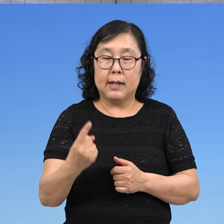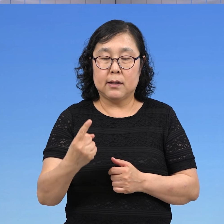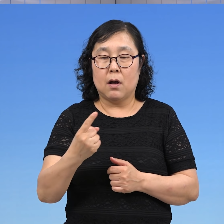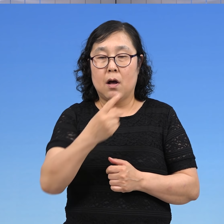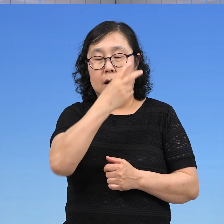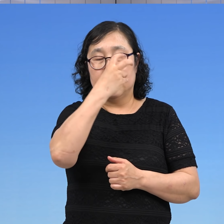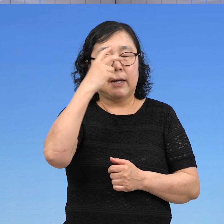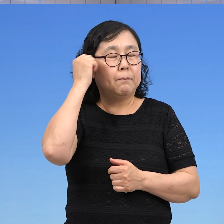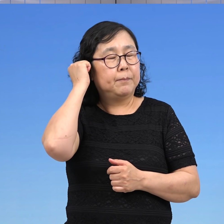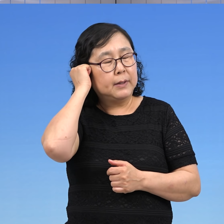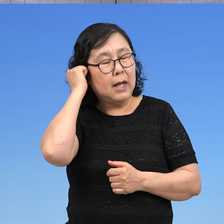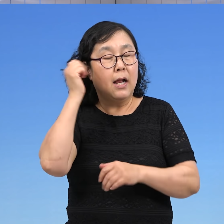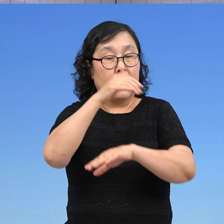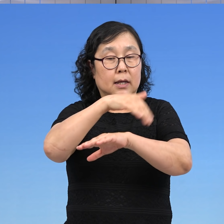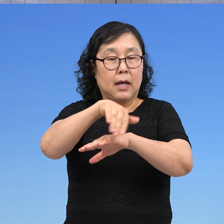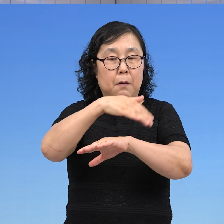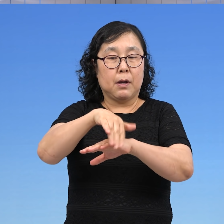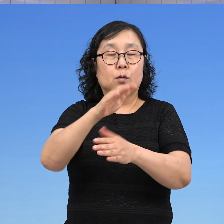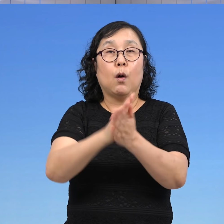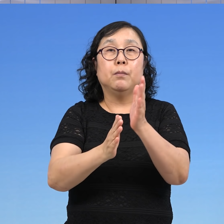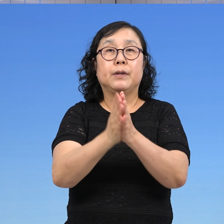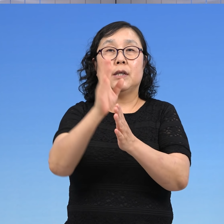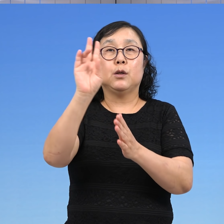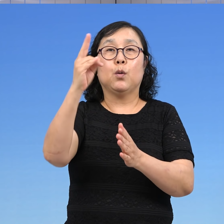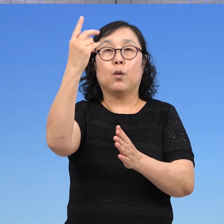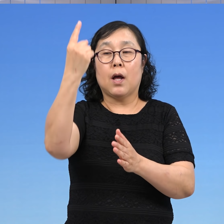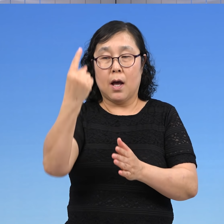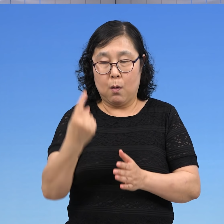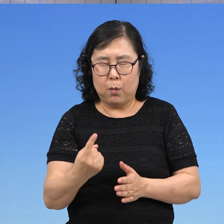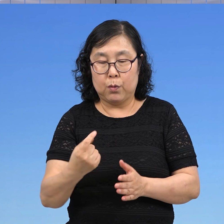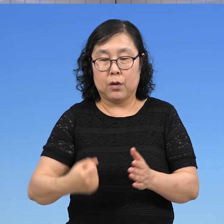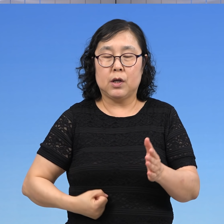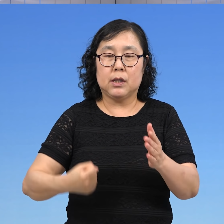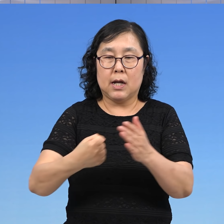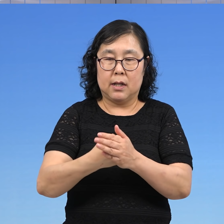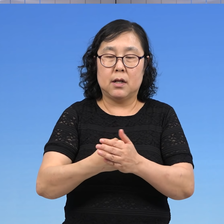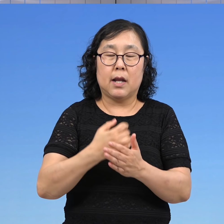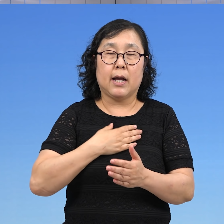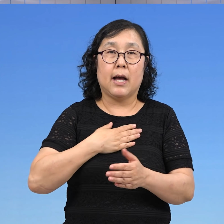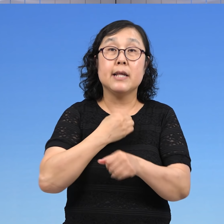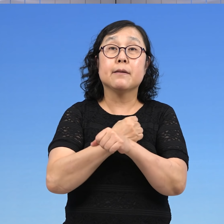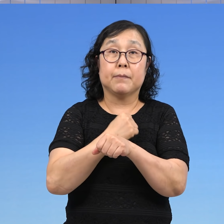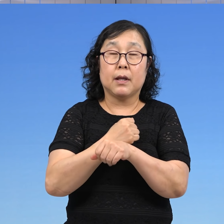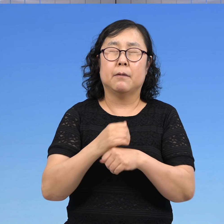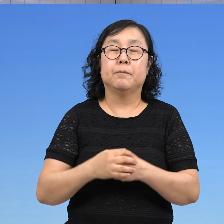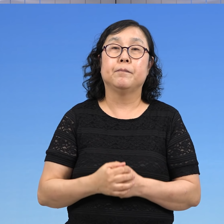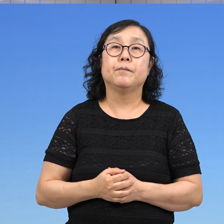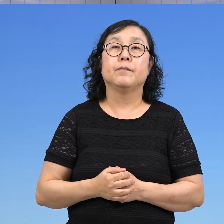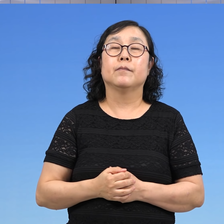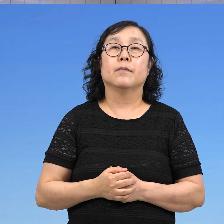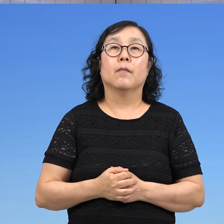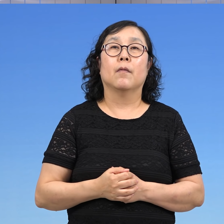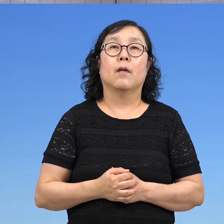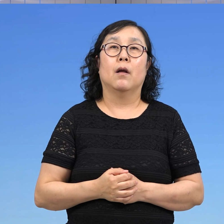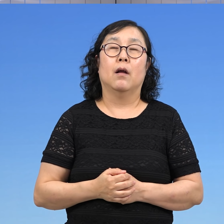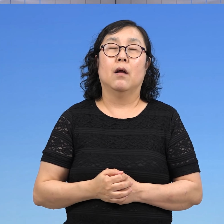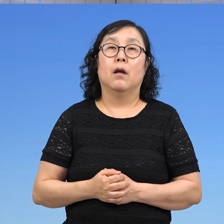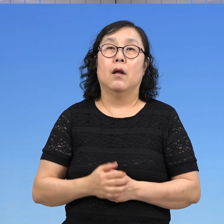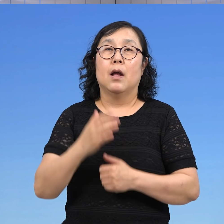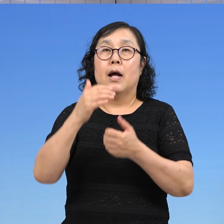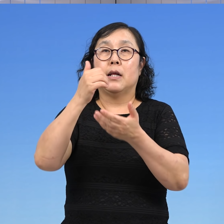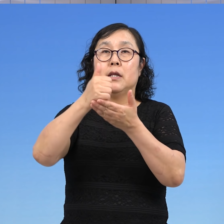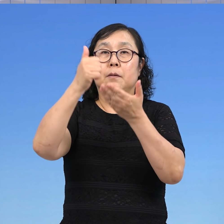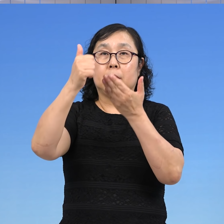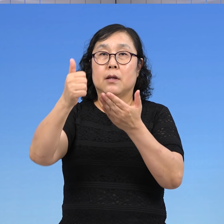와서 어디서 잘 계획 딴 세우고 가는 그런 몸안 이 해결 단 했겠냐 구요 그랬는데